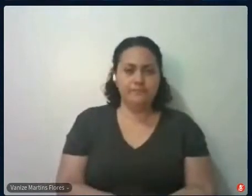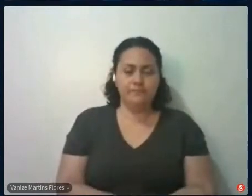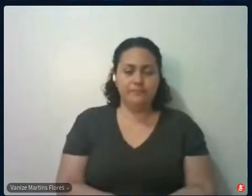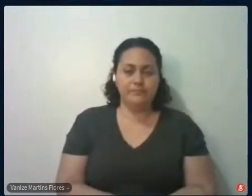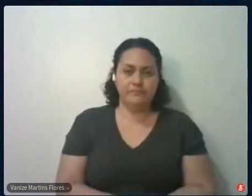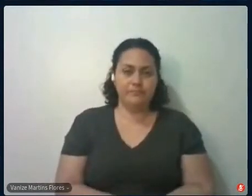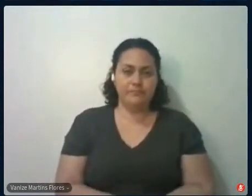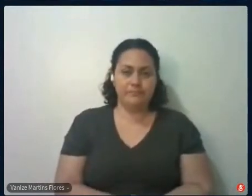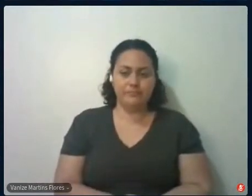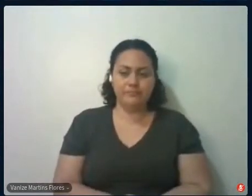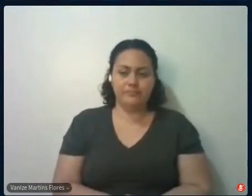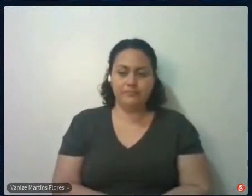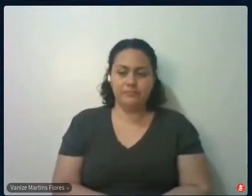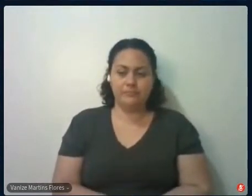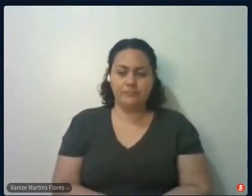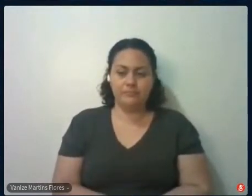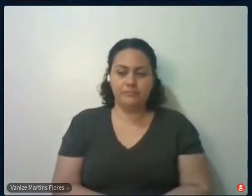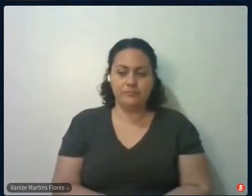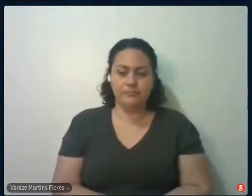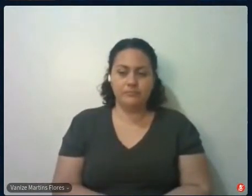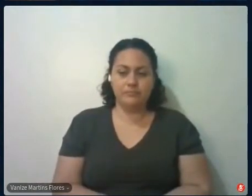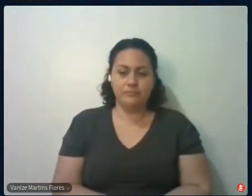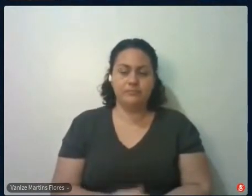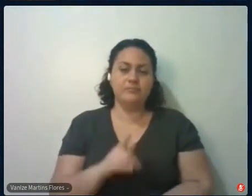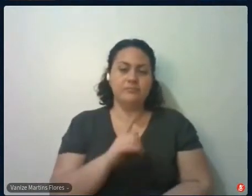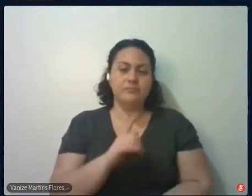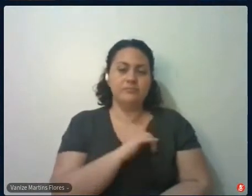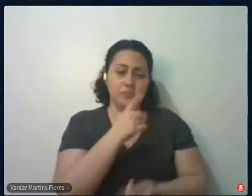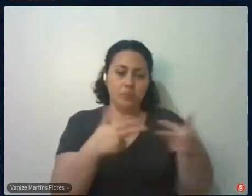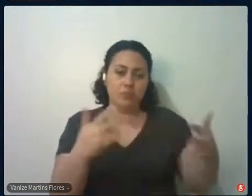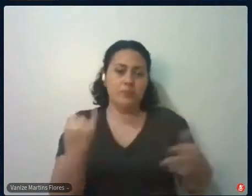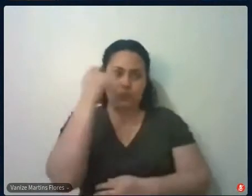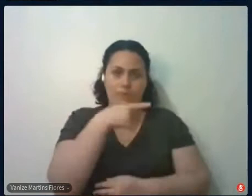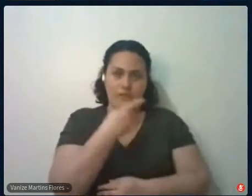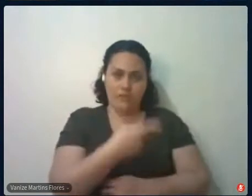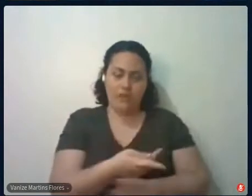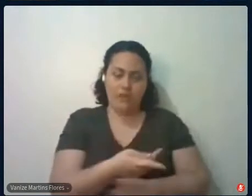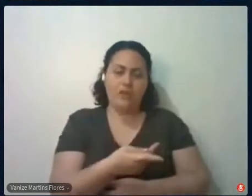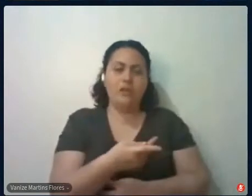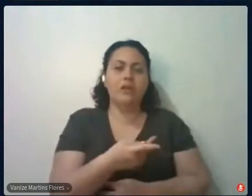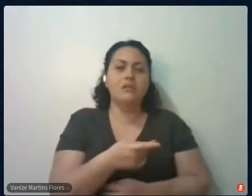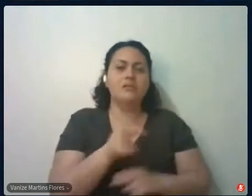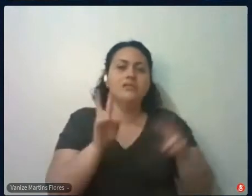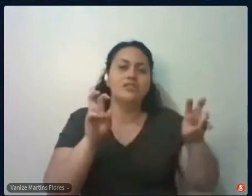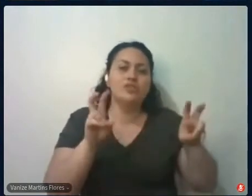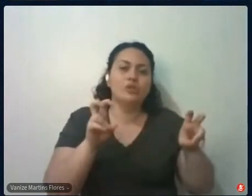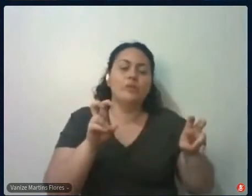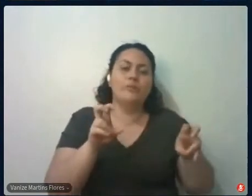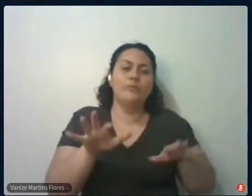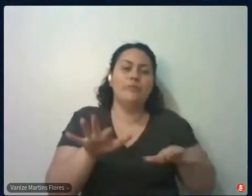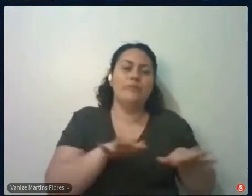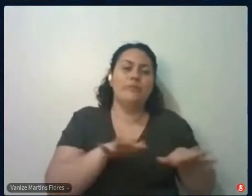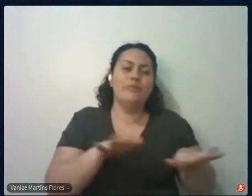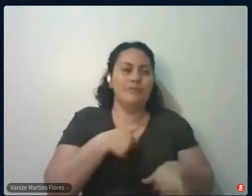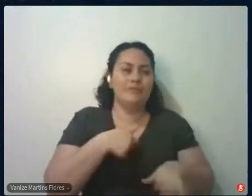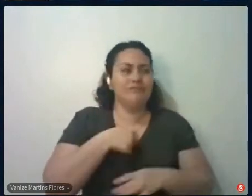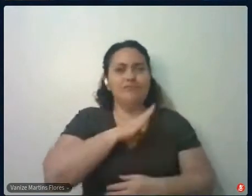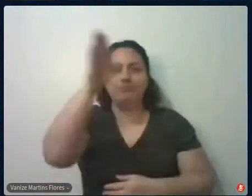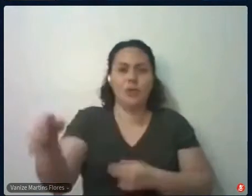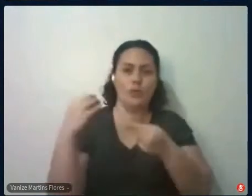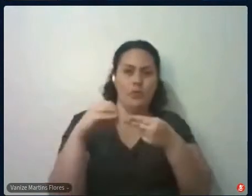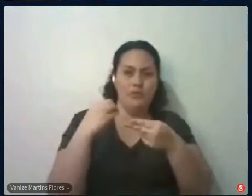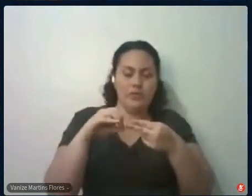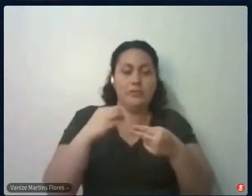E uma coisa bem importante de dizer, essa questão do deslocamento para a universidade, né? Essa opção de usar os